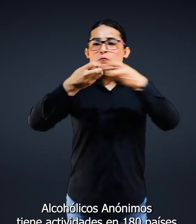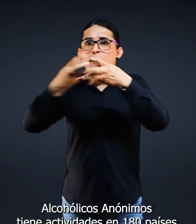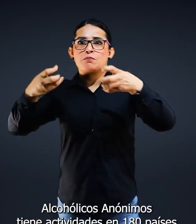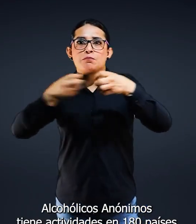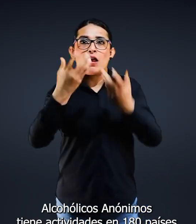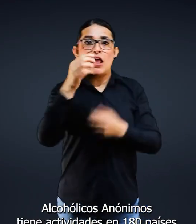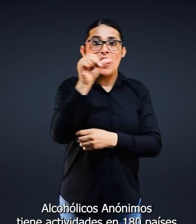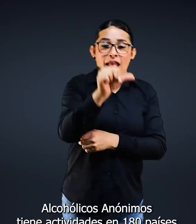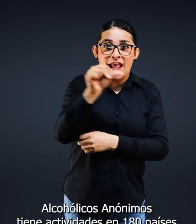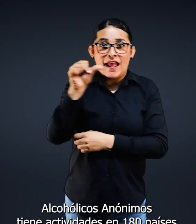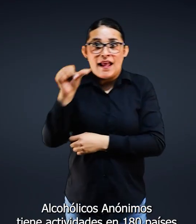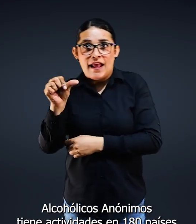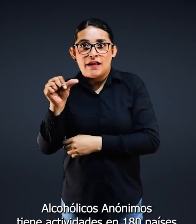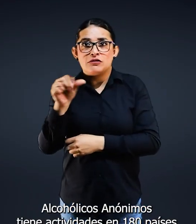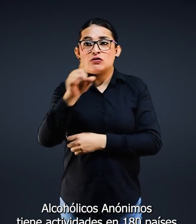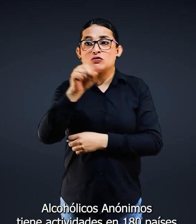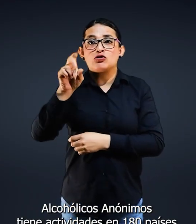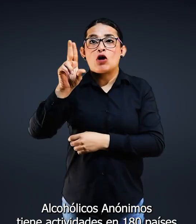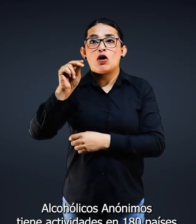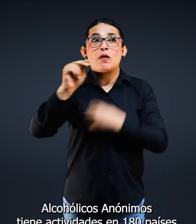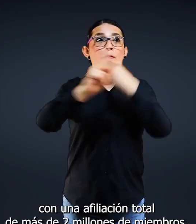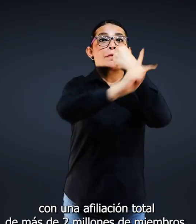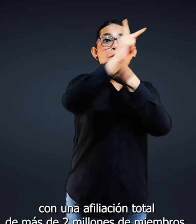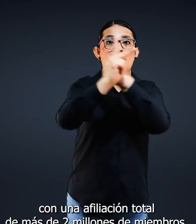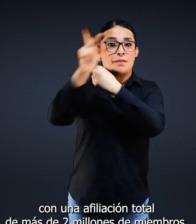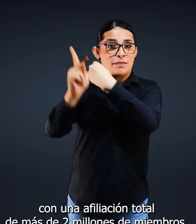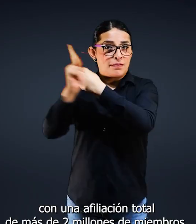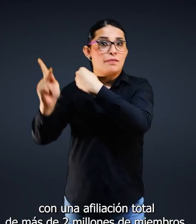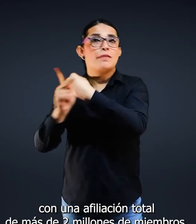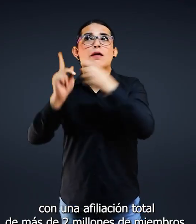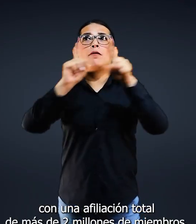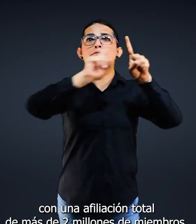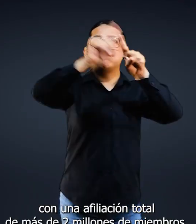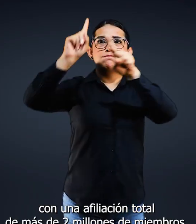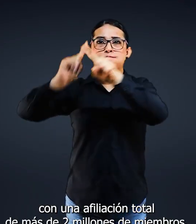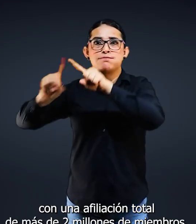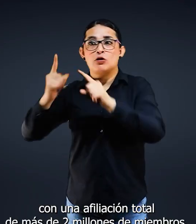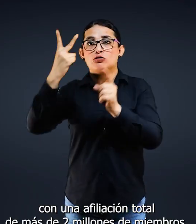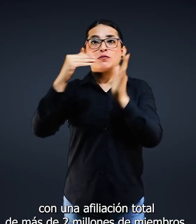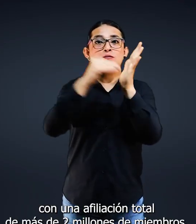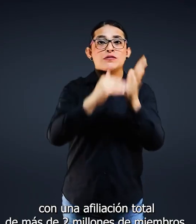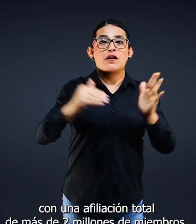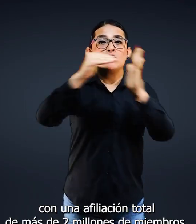Alcohólicos Anónimos tiene actividades en 180 países con una afiliación total de más de 2 millones de